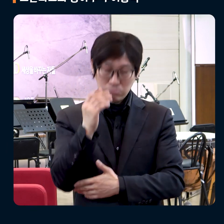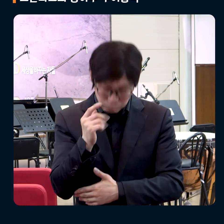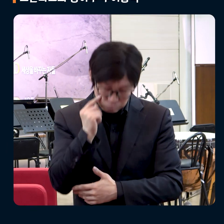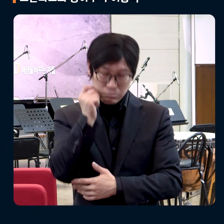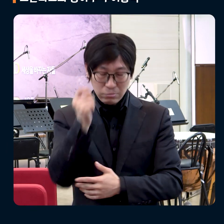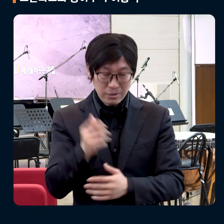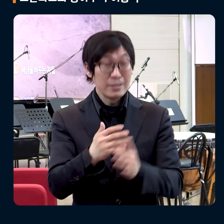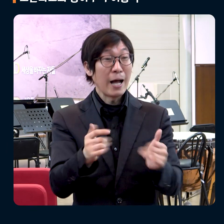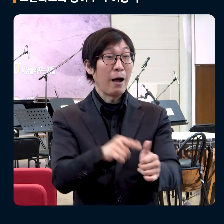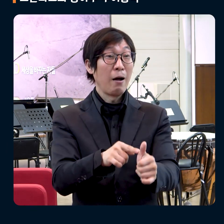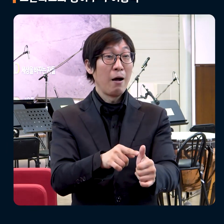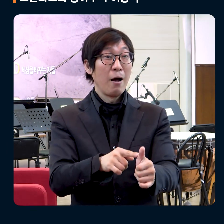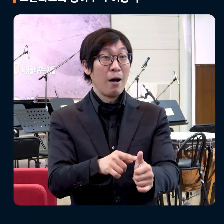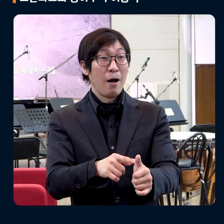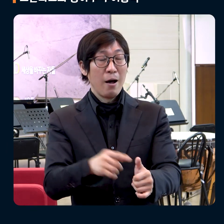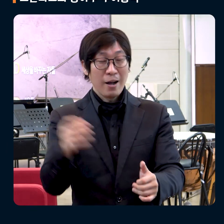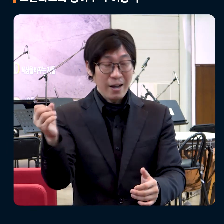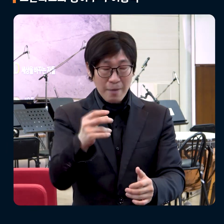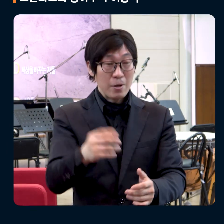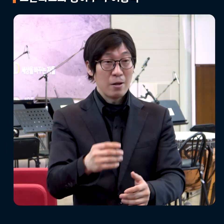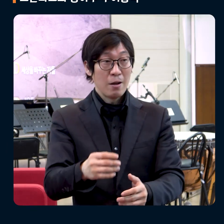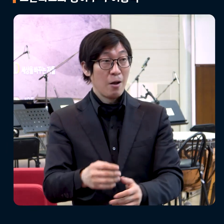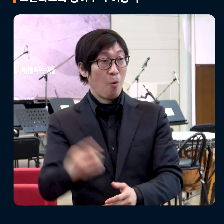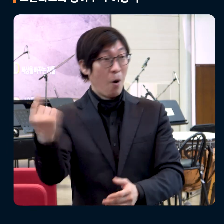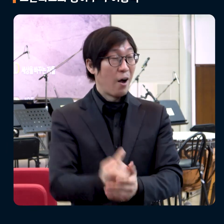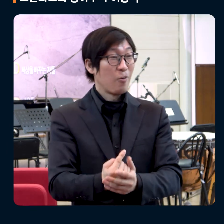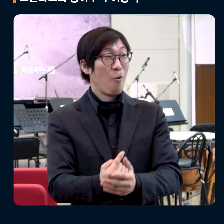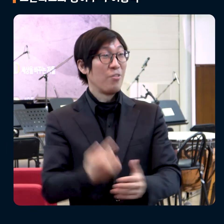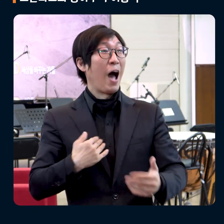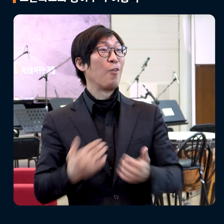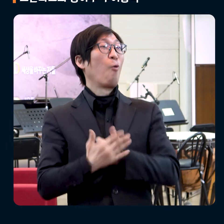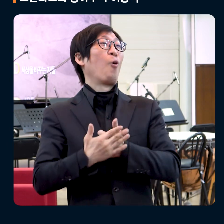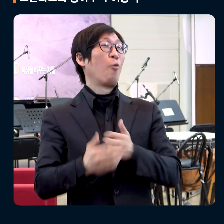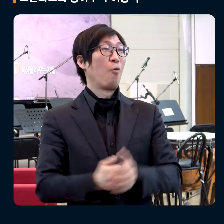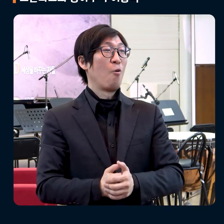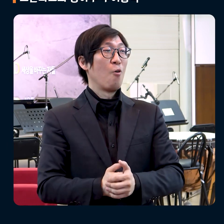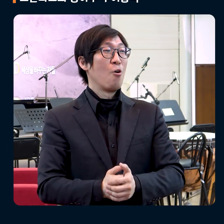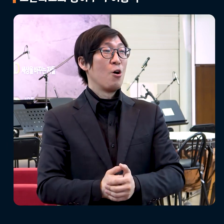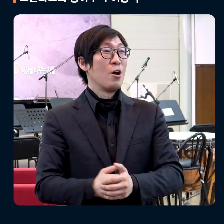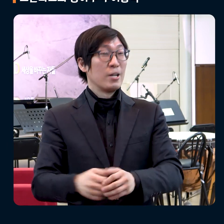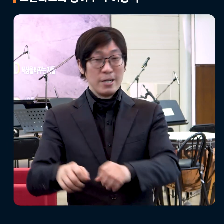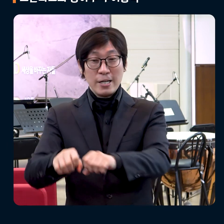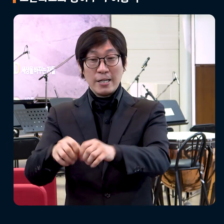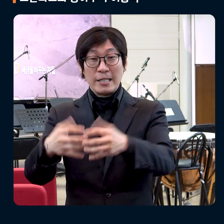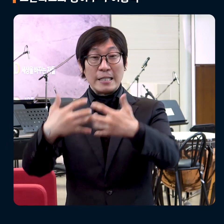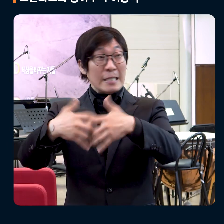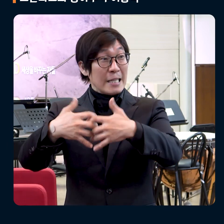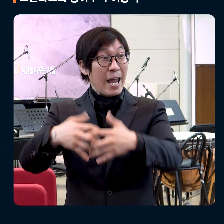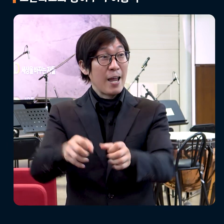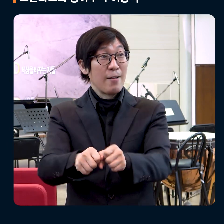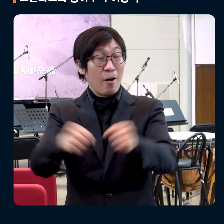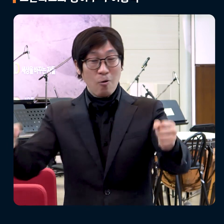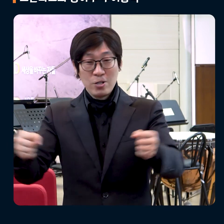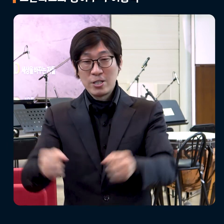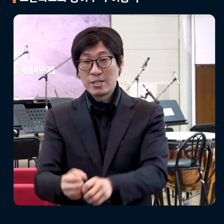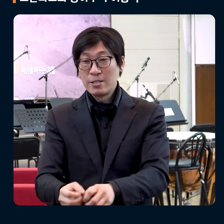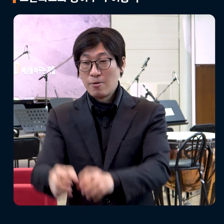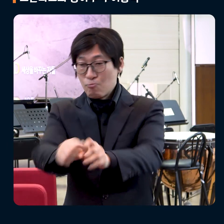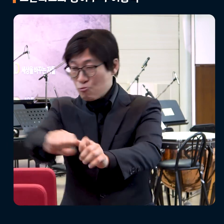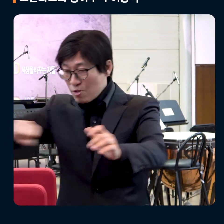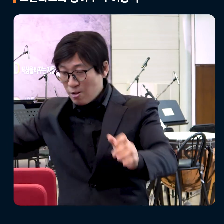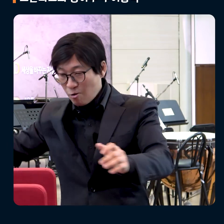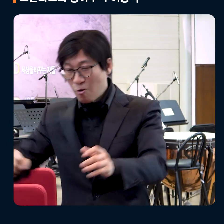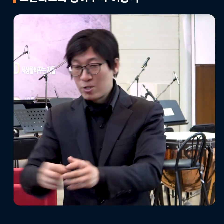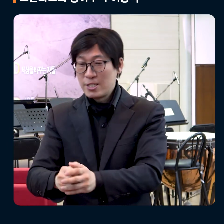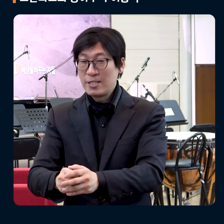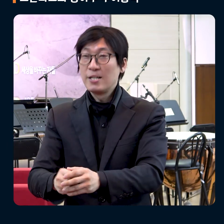인상 쓰던 그 남자분, 그분이 여러분 쏜살같이 4층으로 올라가지고요, 기계실을 팍 열고 30cm